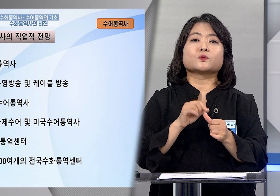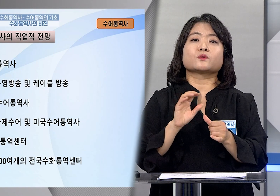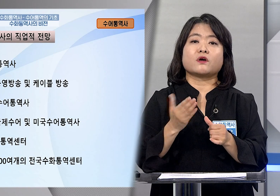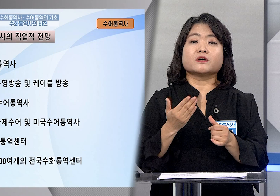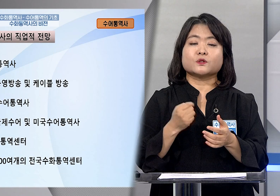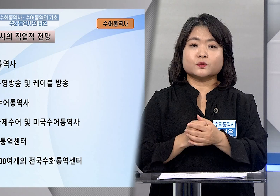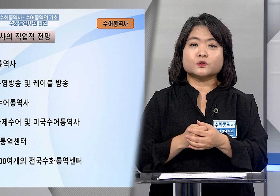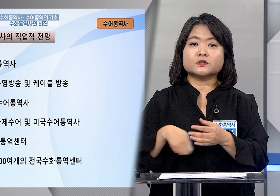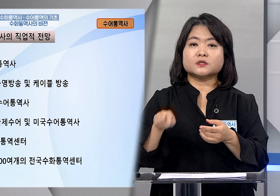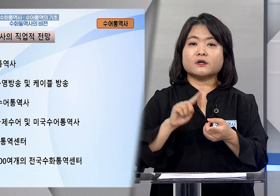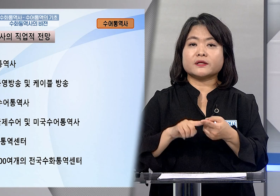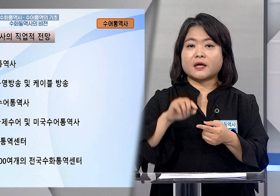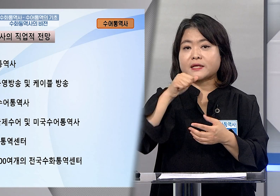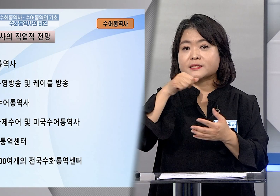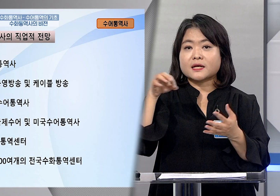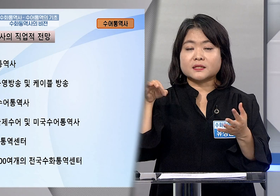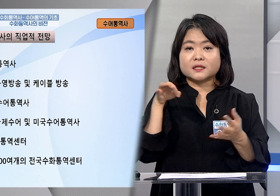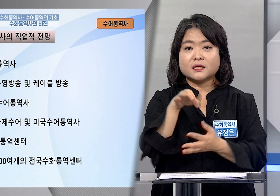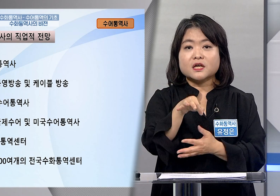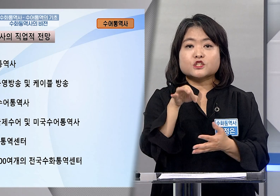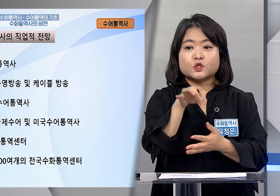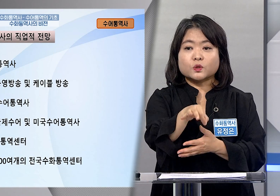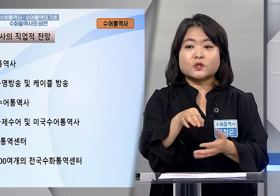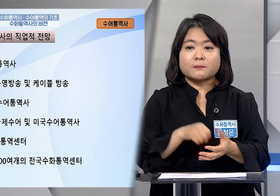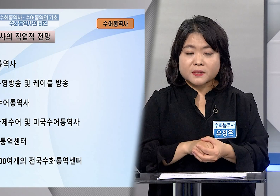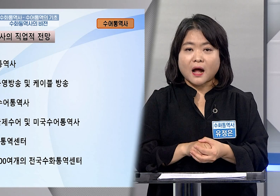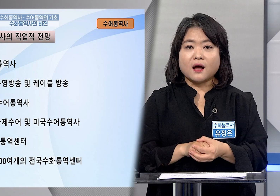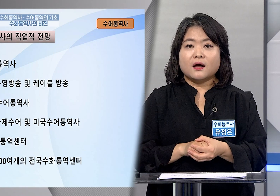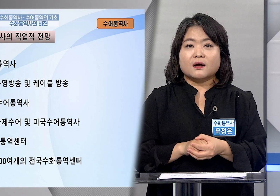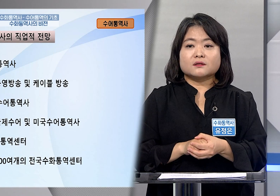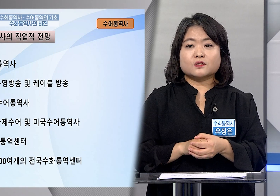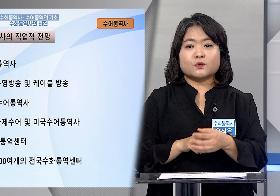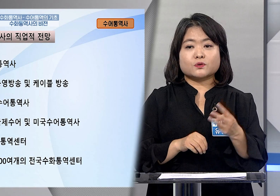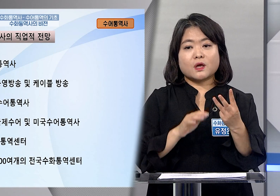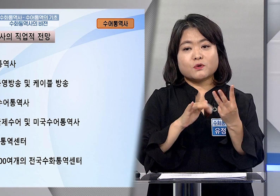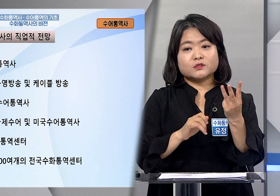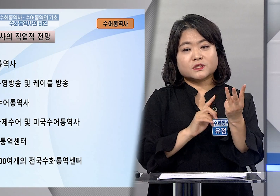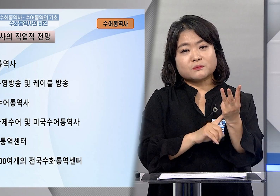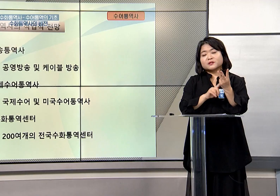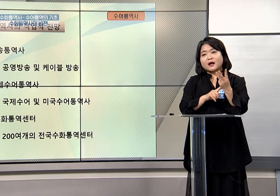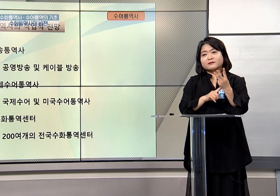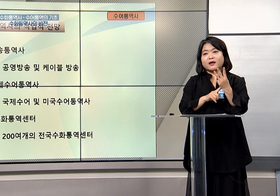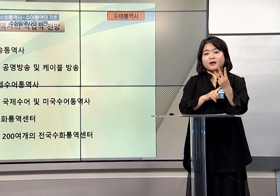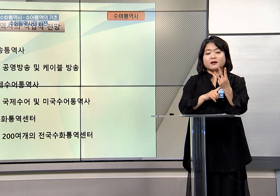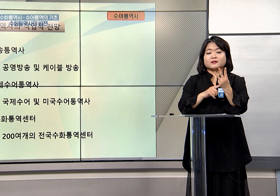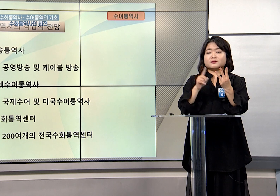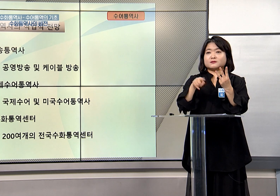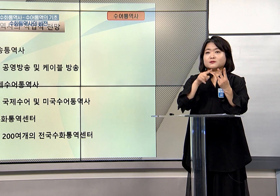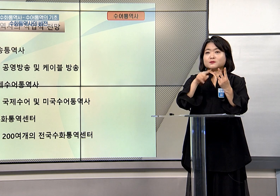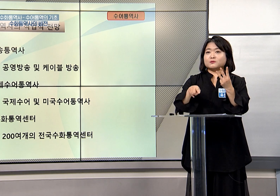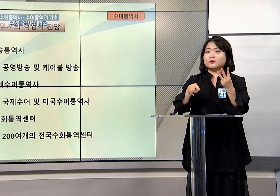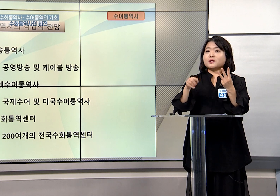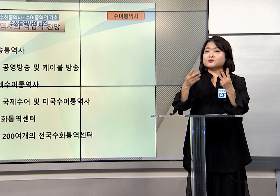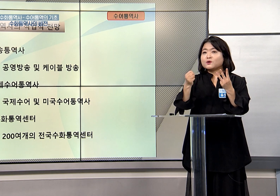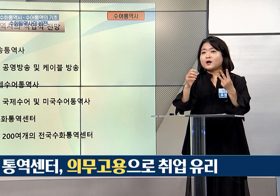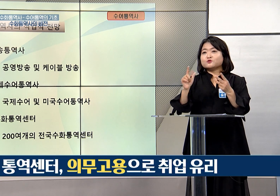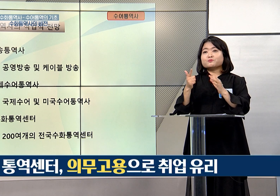되어 있고 그거에 대한 예산이 지원이 됩니다. 그래서요, 3명씩입니다. 네. 얼마죠? 한